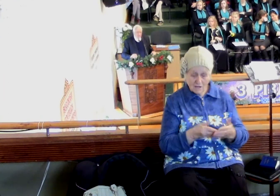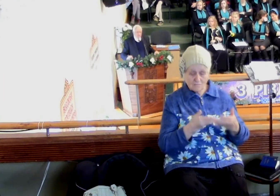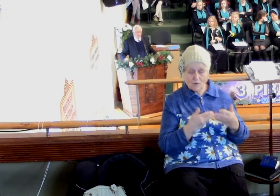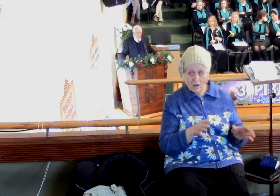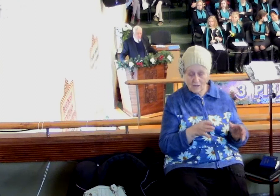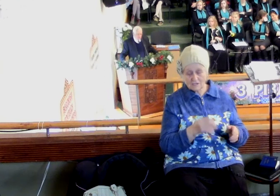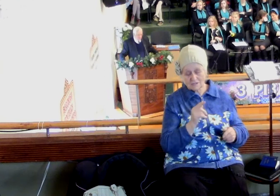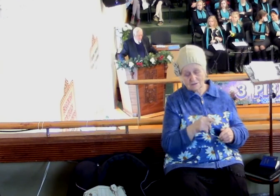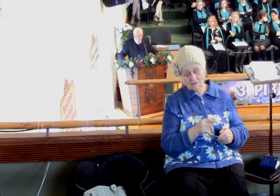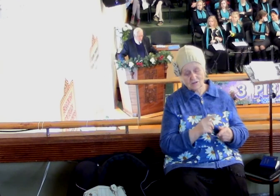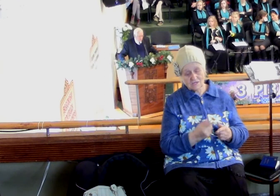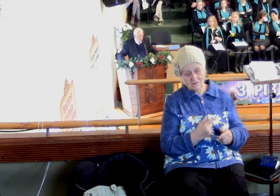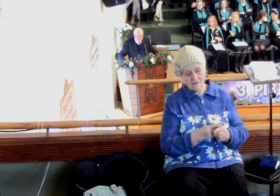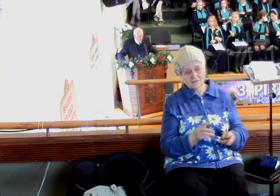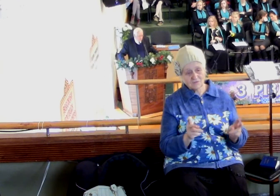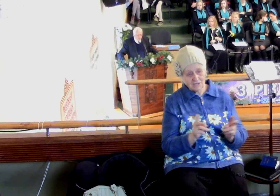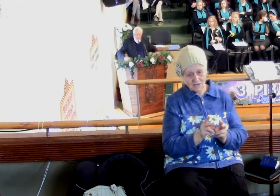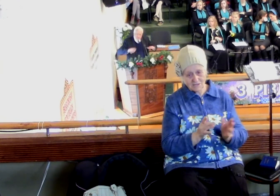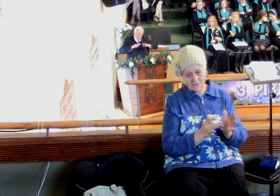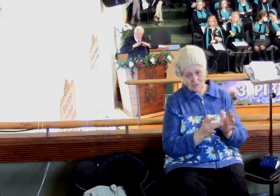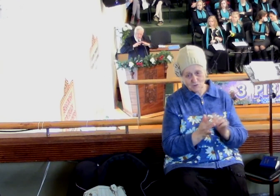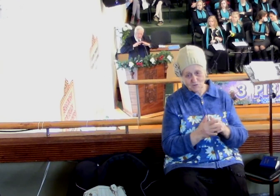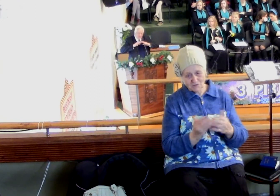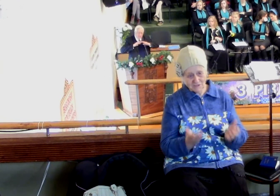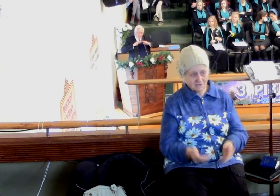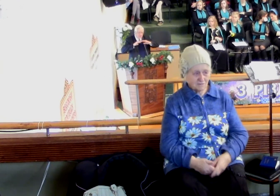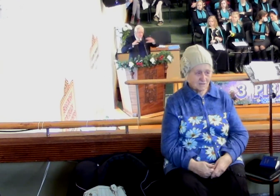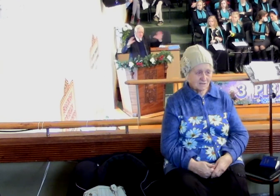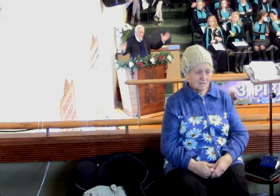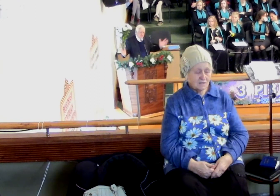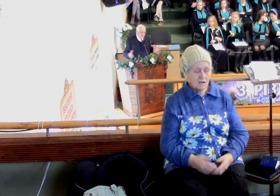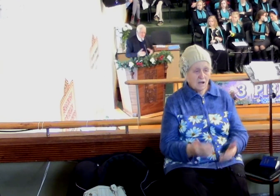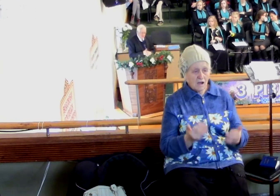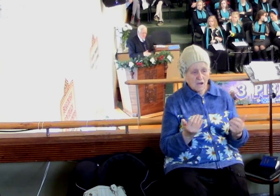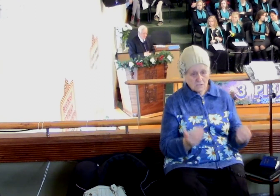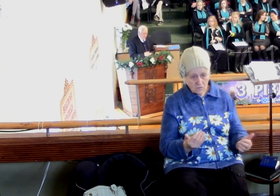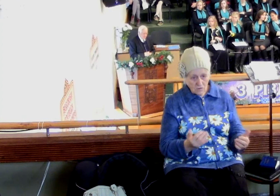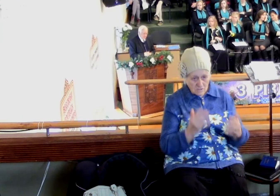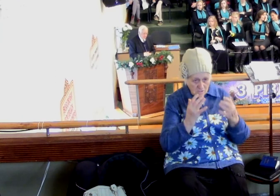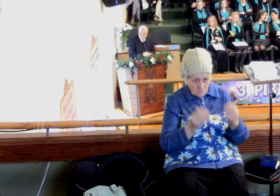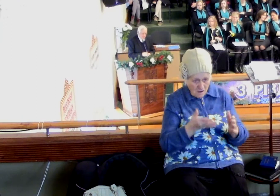проникла во все народы. Сегодня тьма проникла во все сердца.